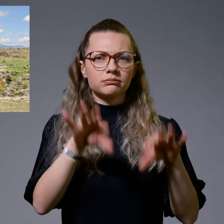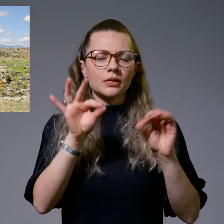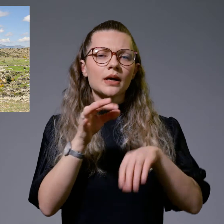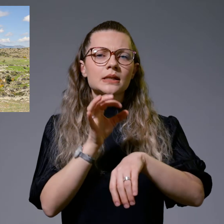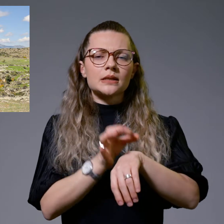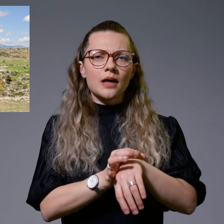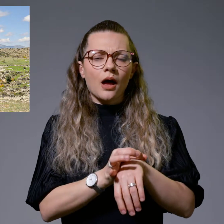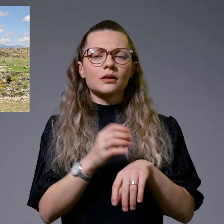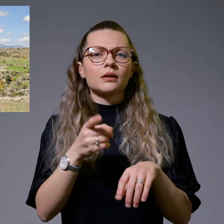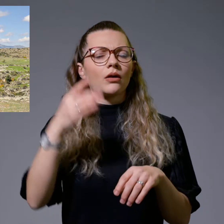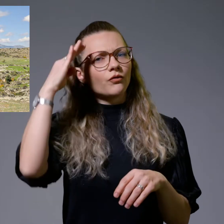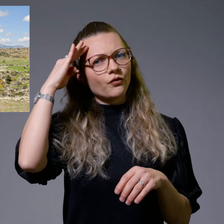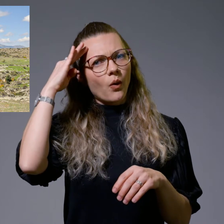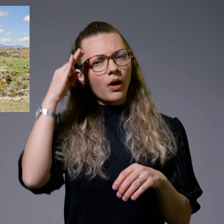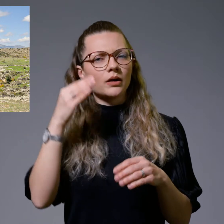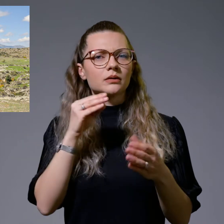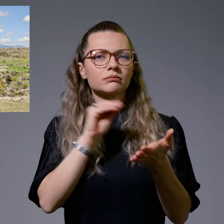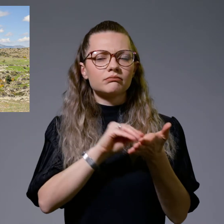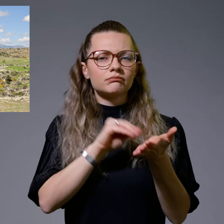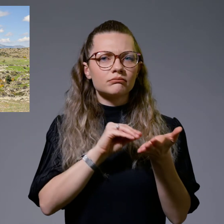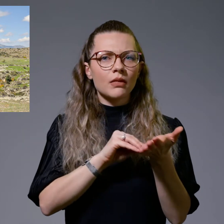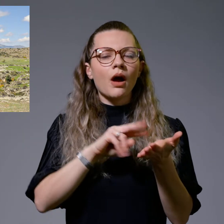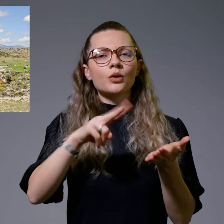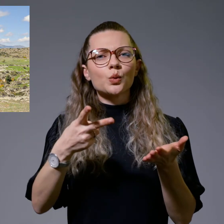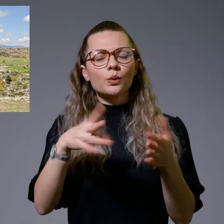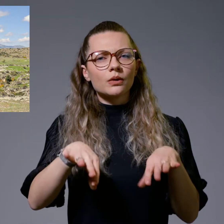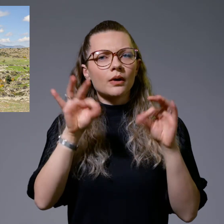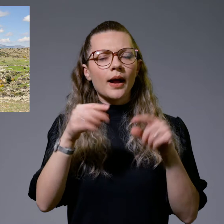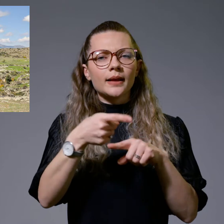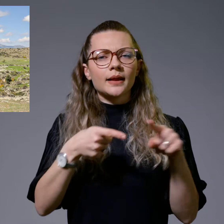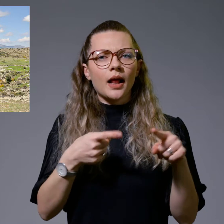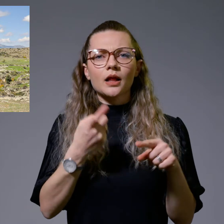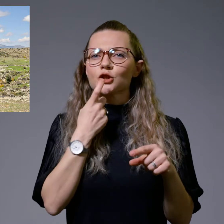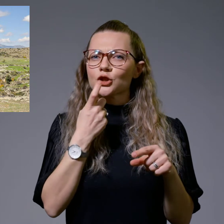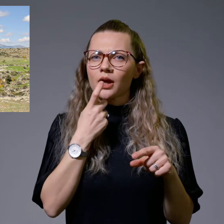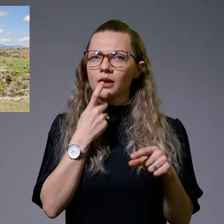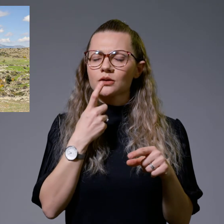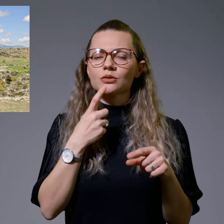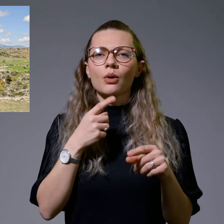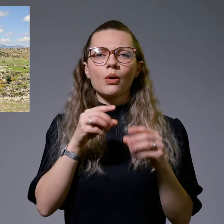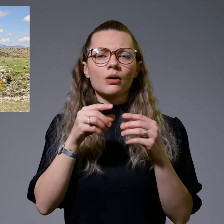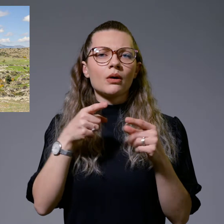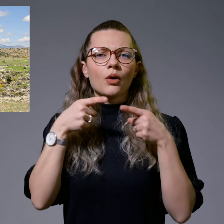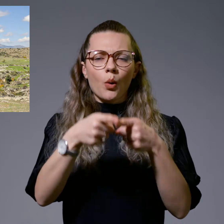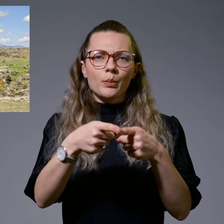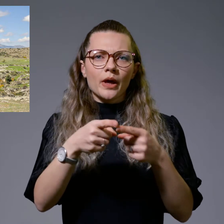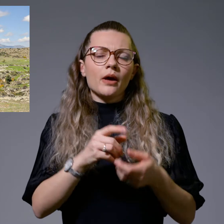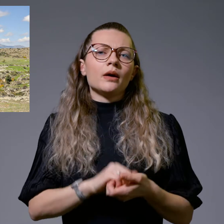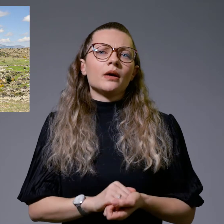боени орнаменти, а во другиот е најден дел од железно копие. Марта